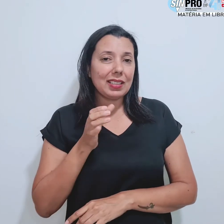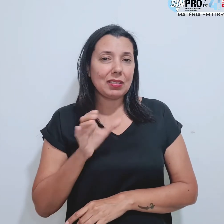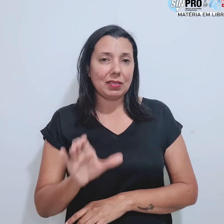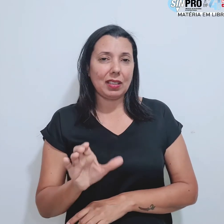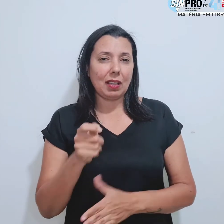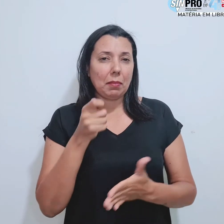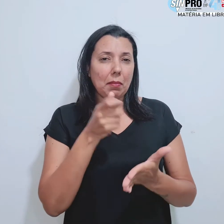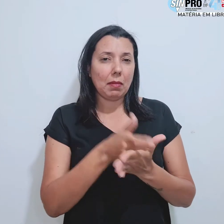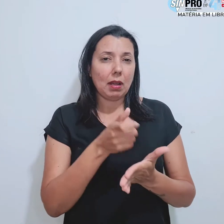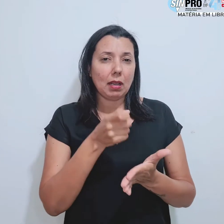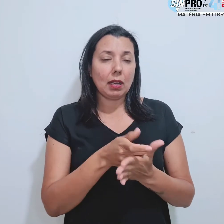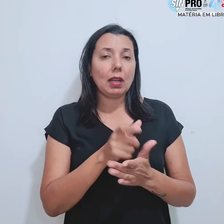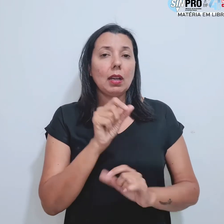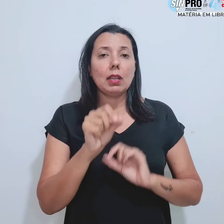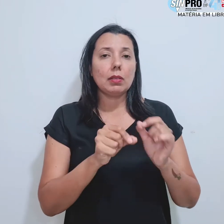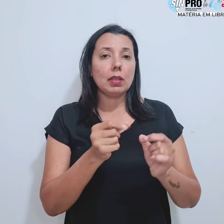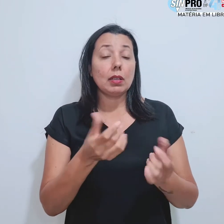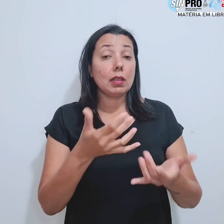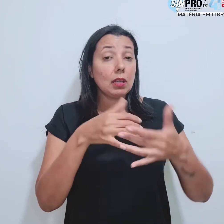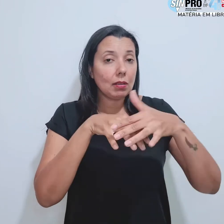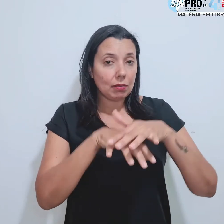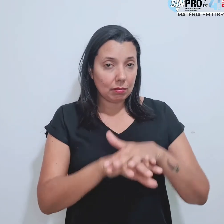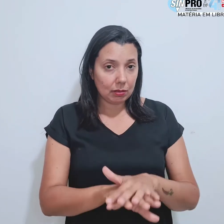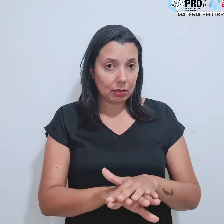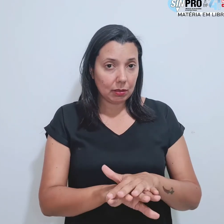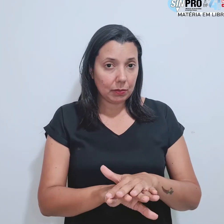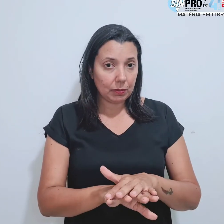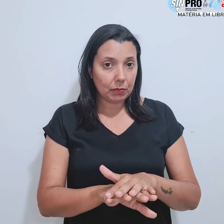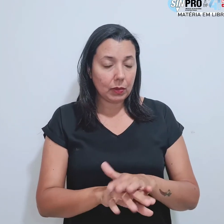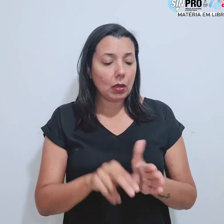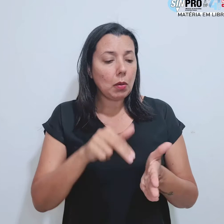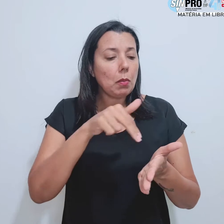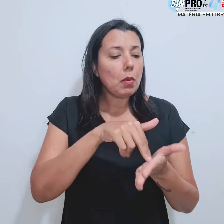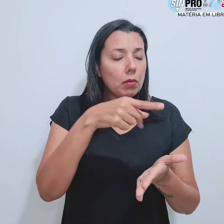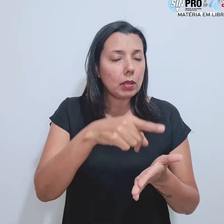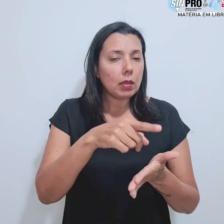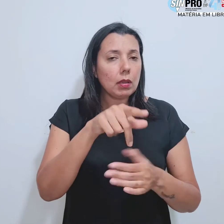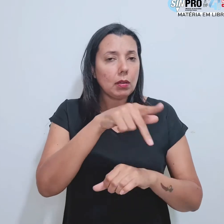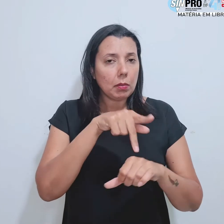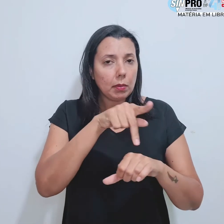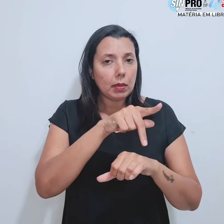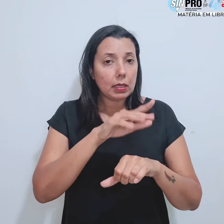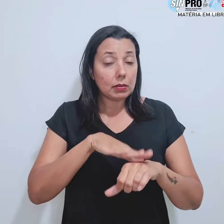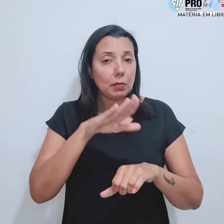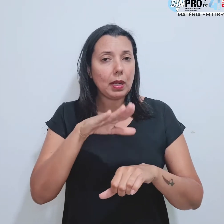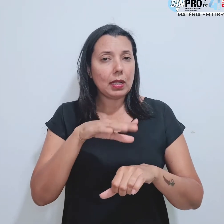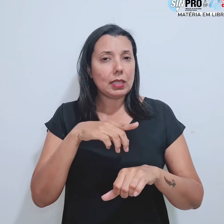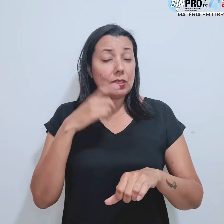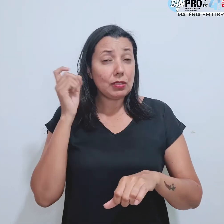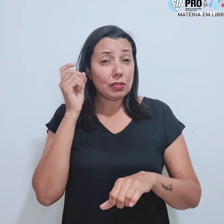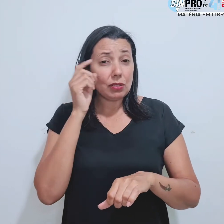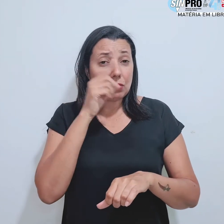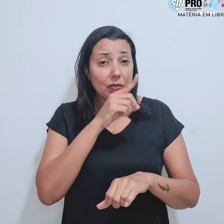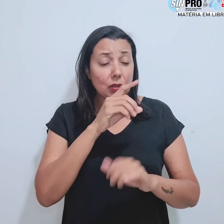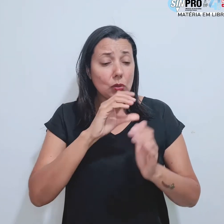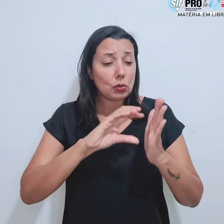querem investir em inclusão impõem ao país um dos mais perversos dados